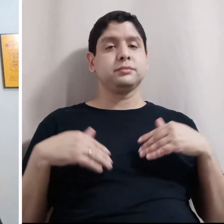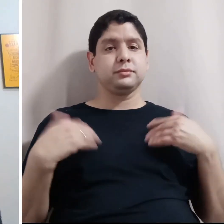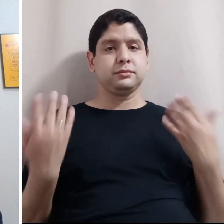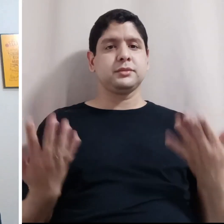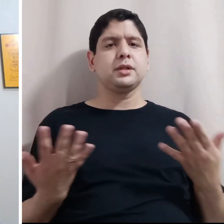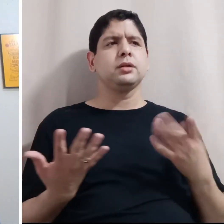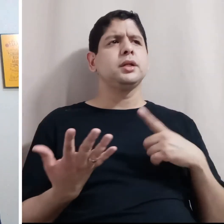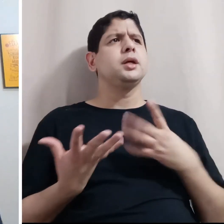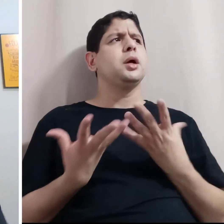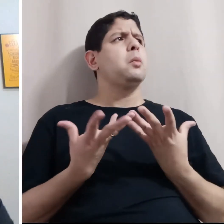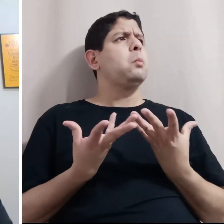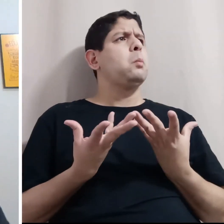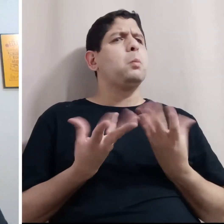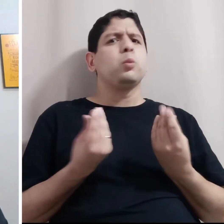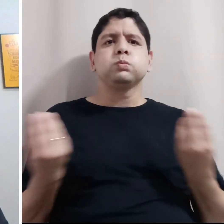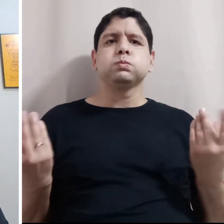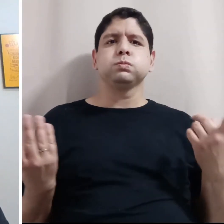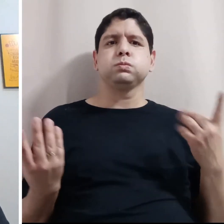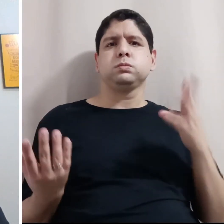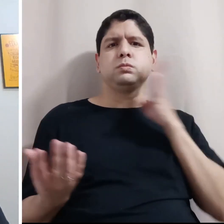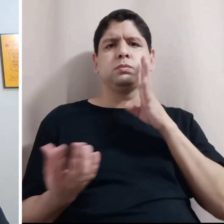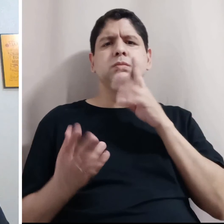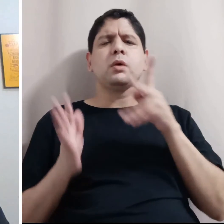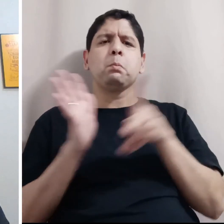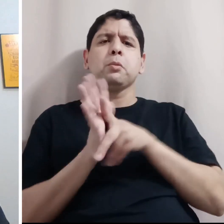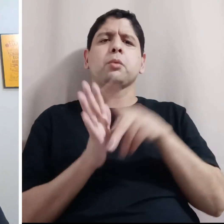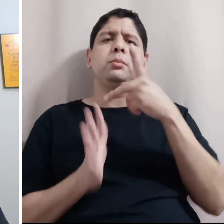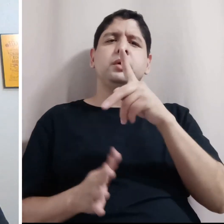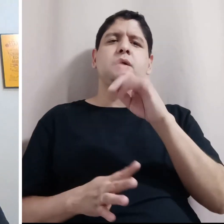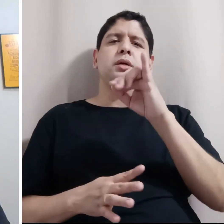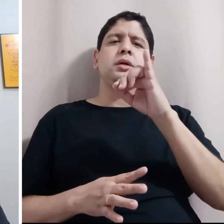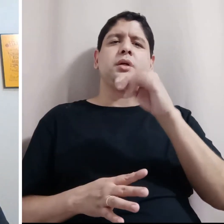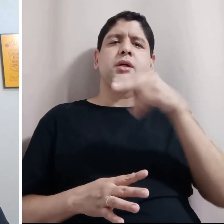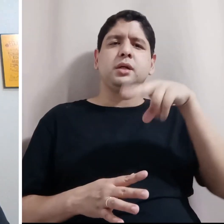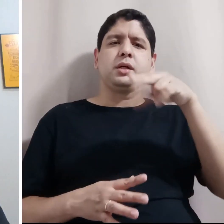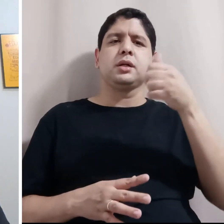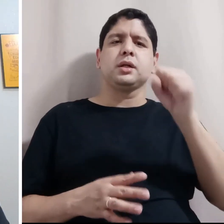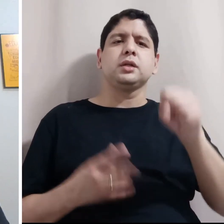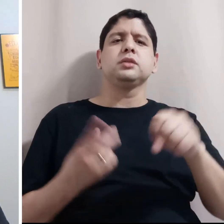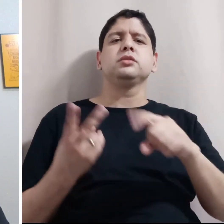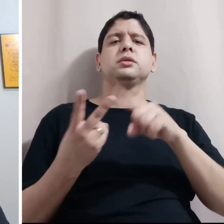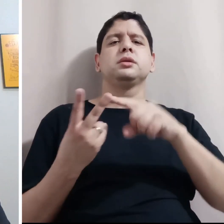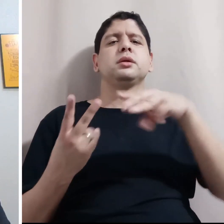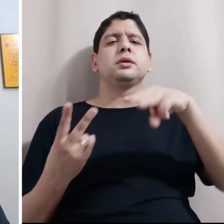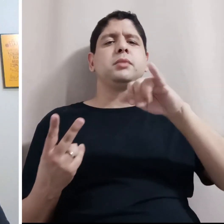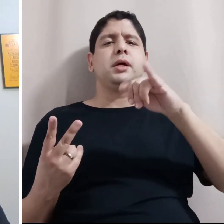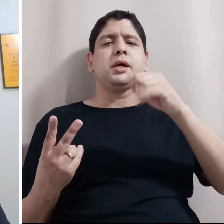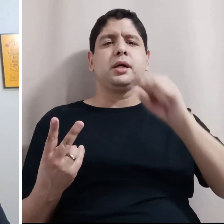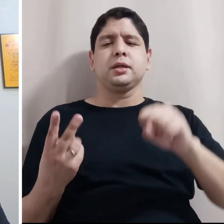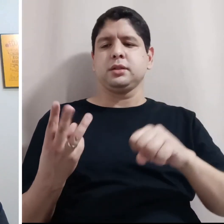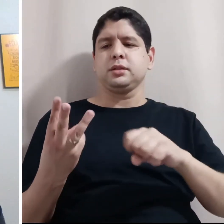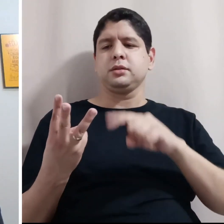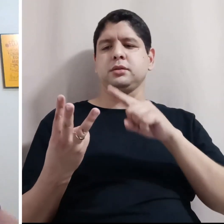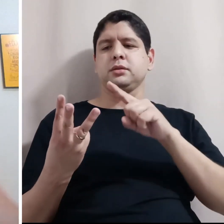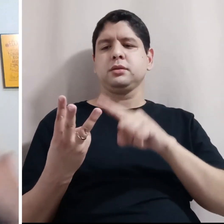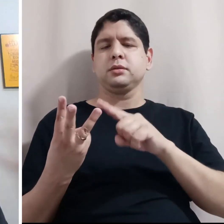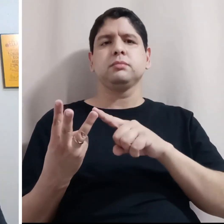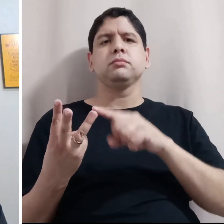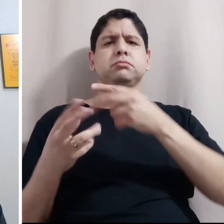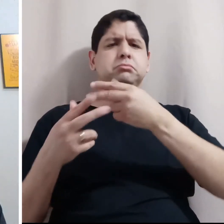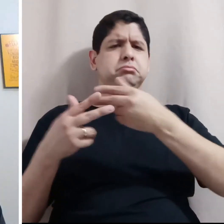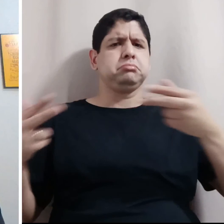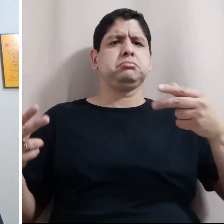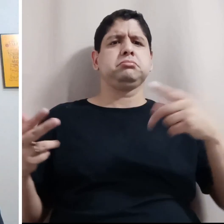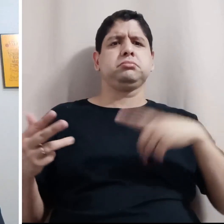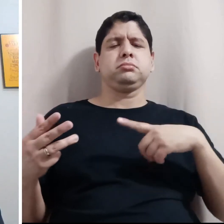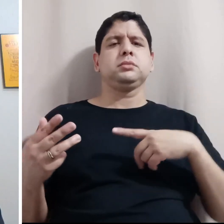são muitas, né, evidentemente, aí, muitas características, né, desses povos. Na verdade, assim, cada um